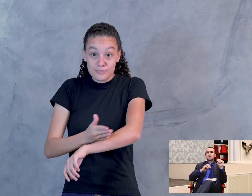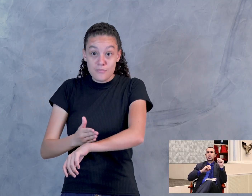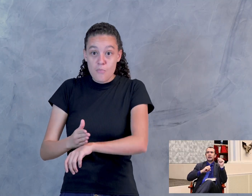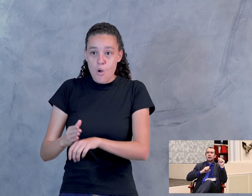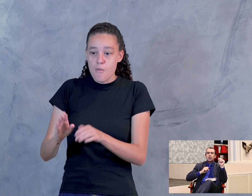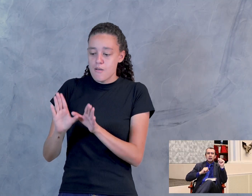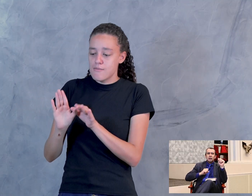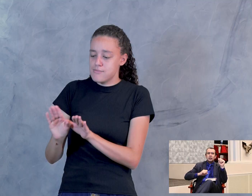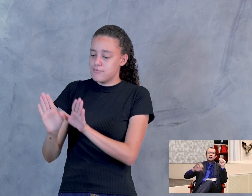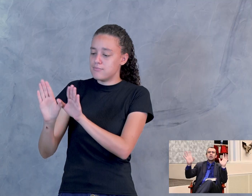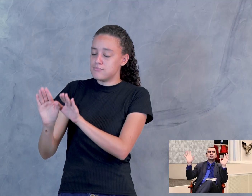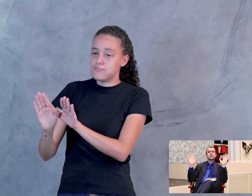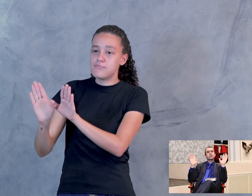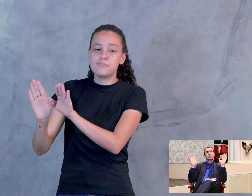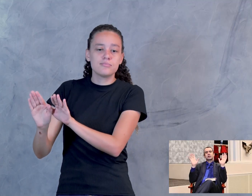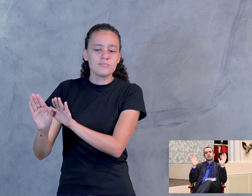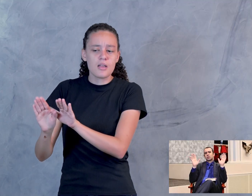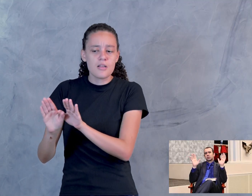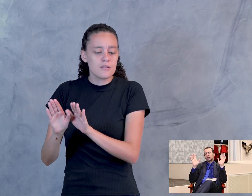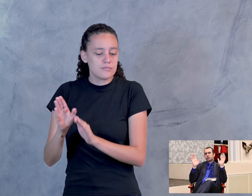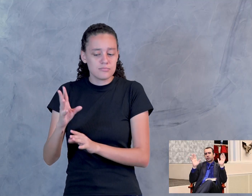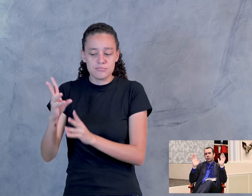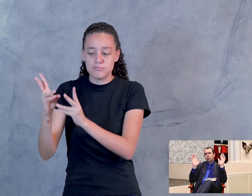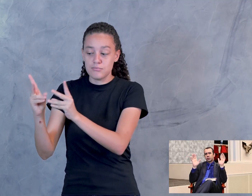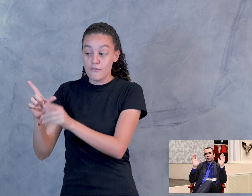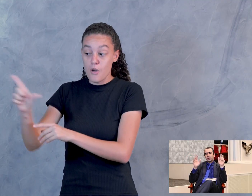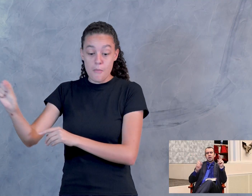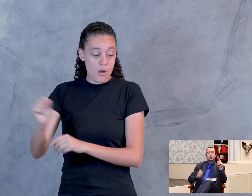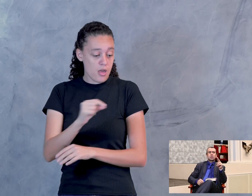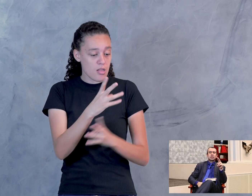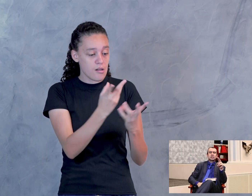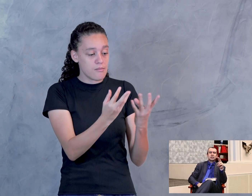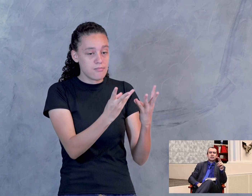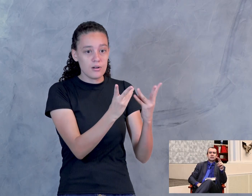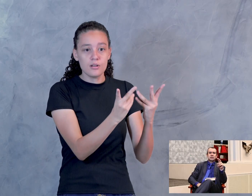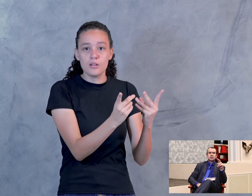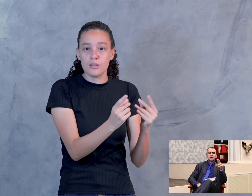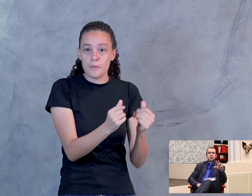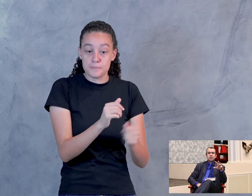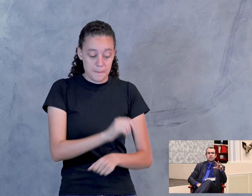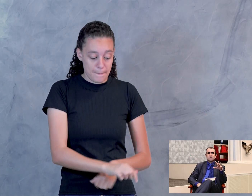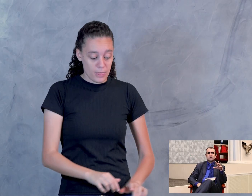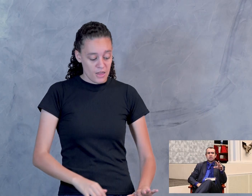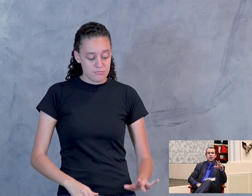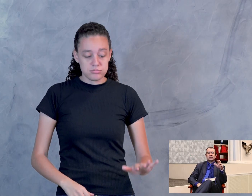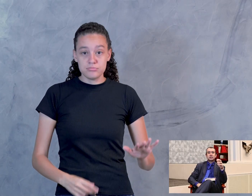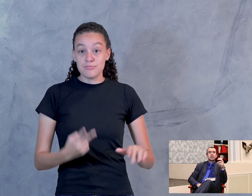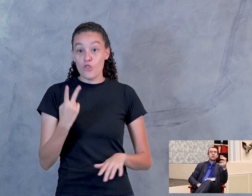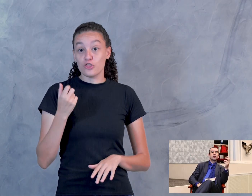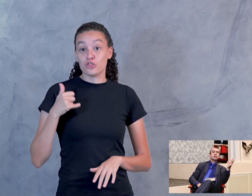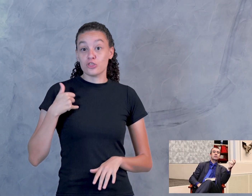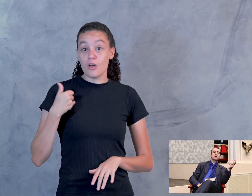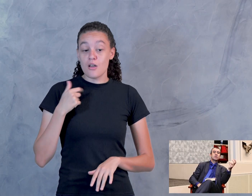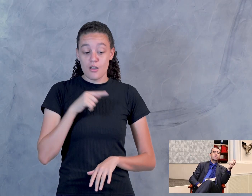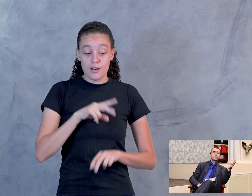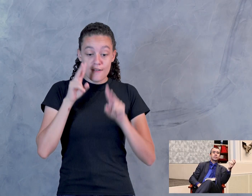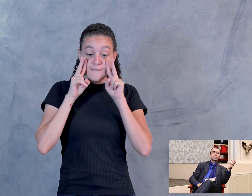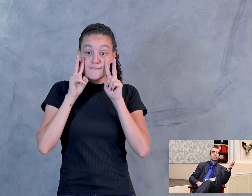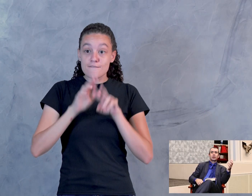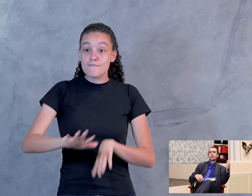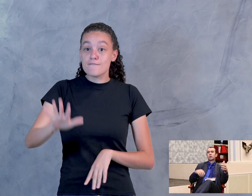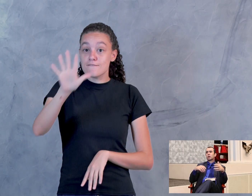pousou na janela e se foi essa coluna de fogo. Quando essa criança tinha 2 anos de idade, ele teve uma